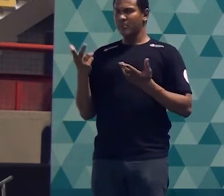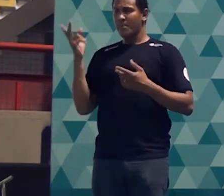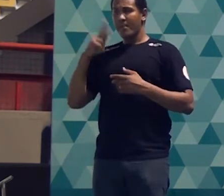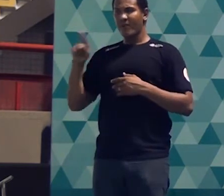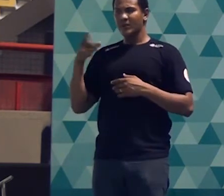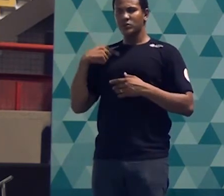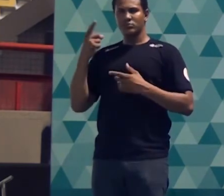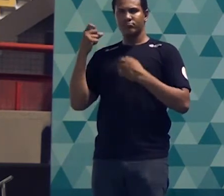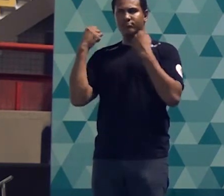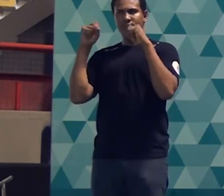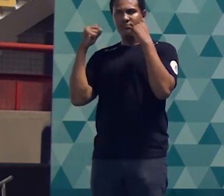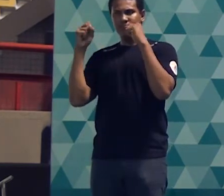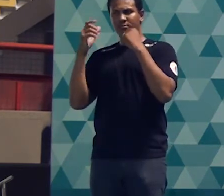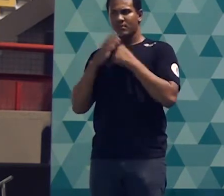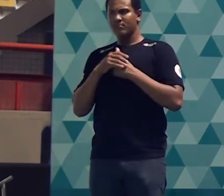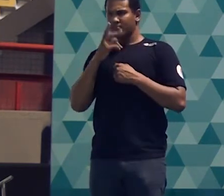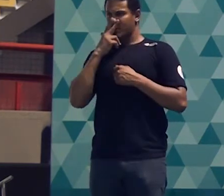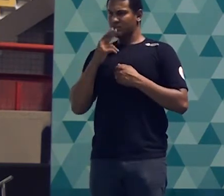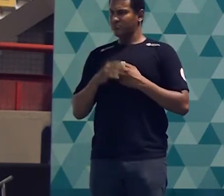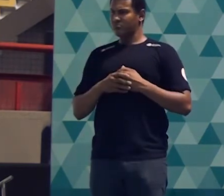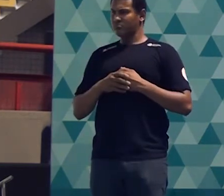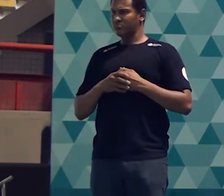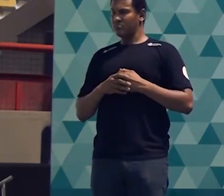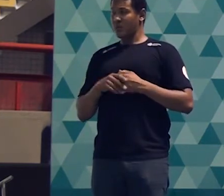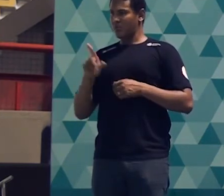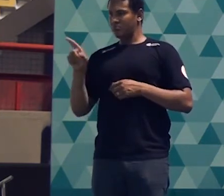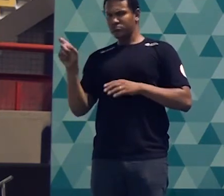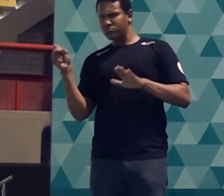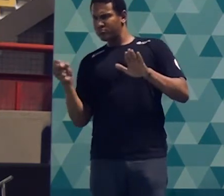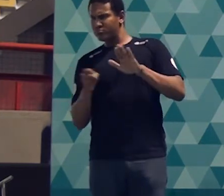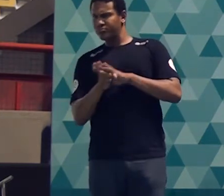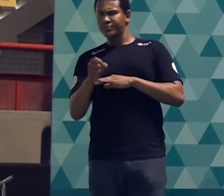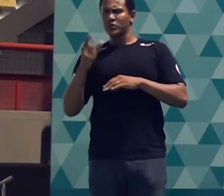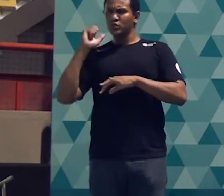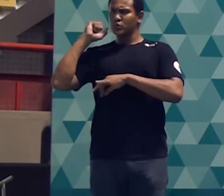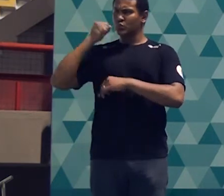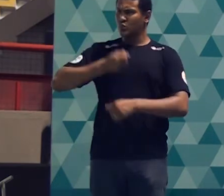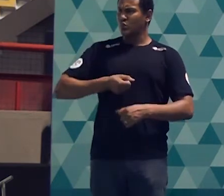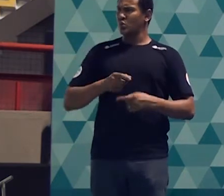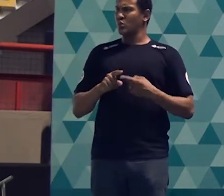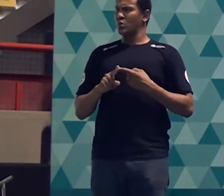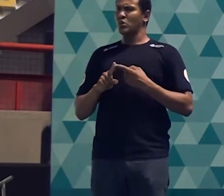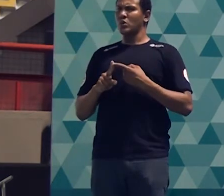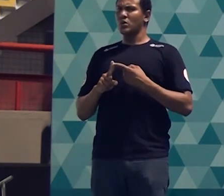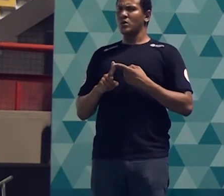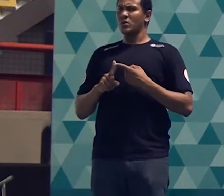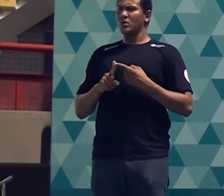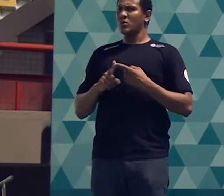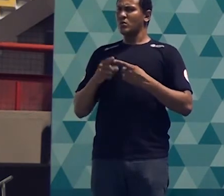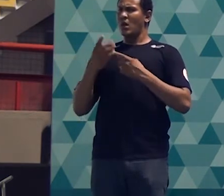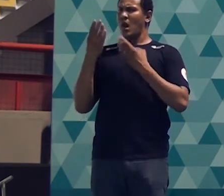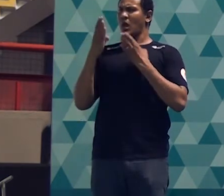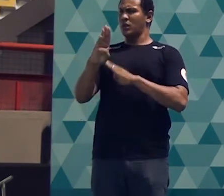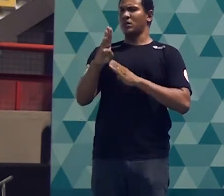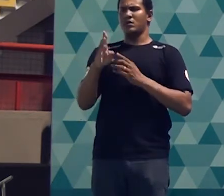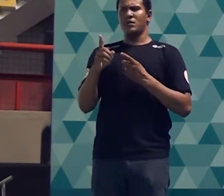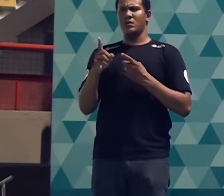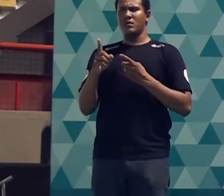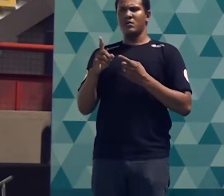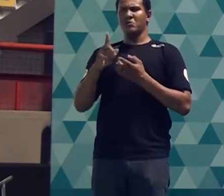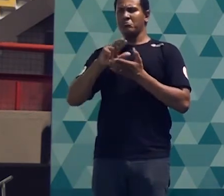física, eles inventam uma atividade, manda botar o filho no judô, no karatê, manda o menino fazer uma luta para poder ele